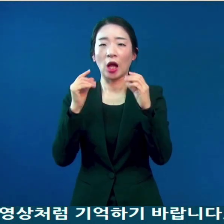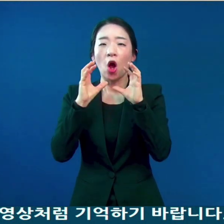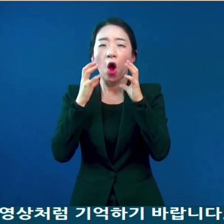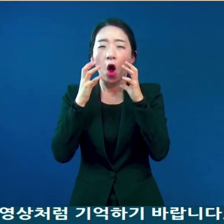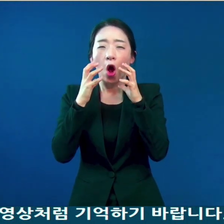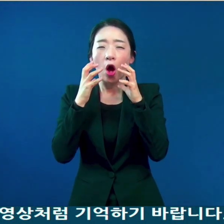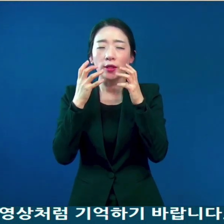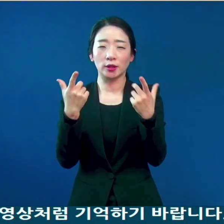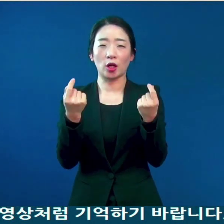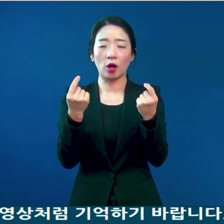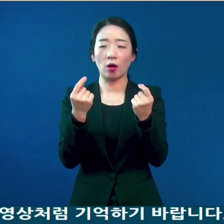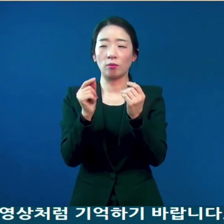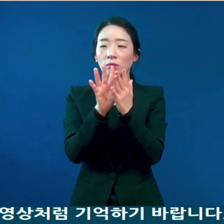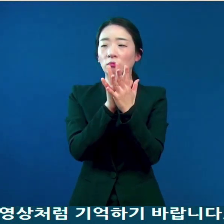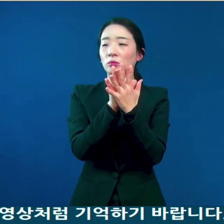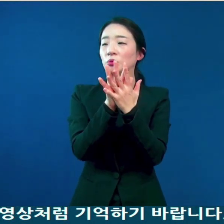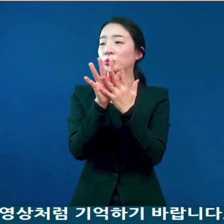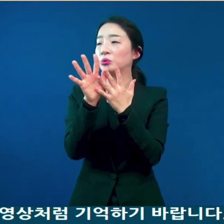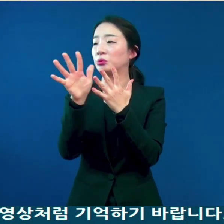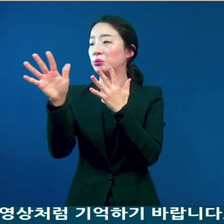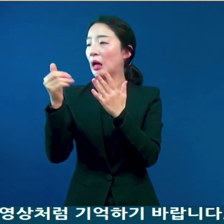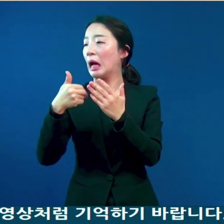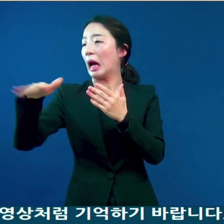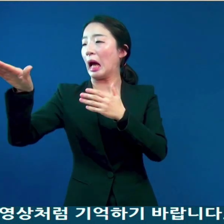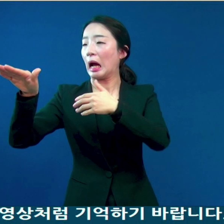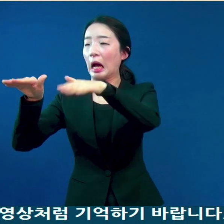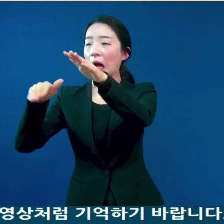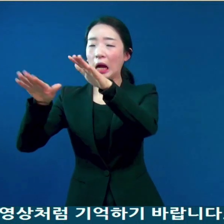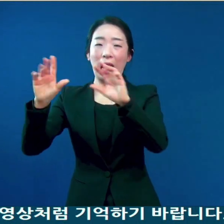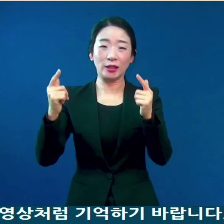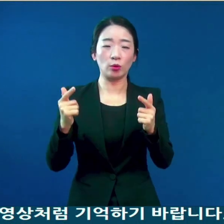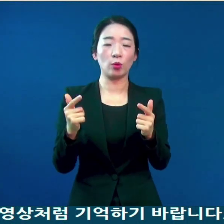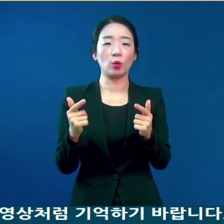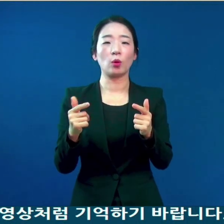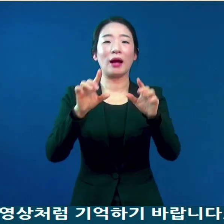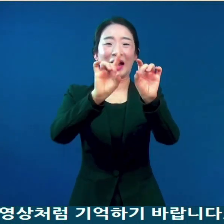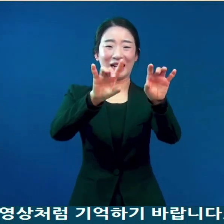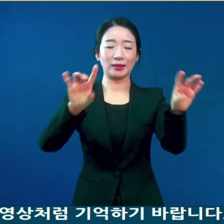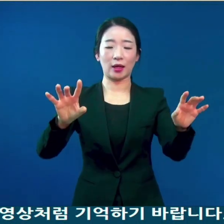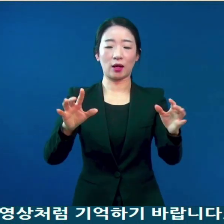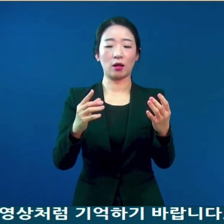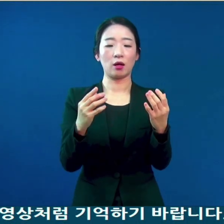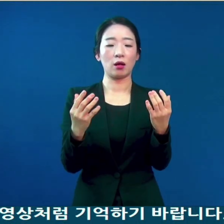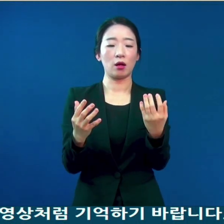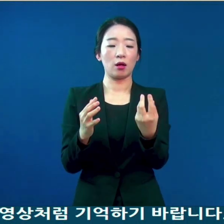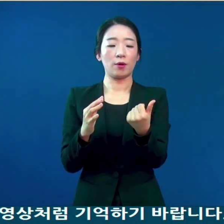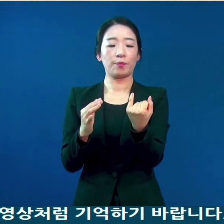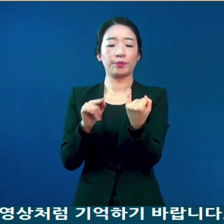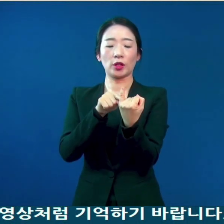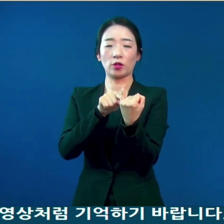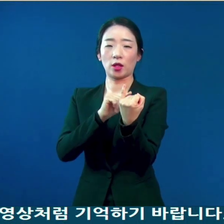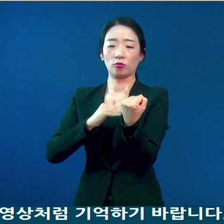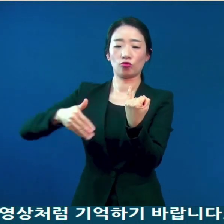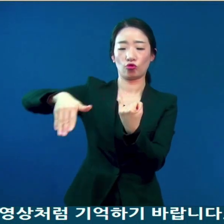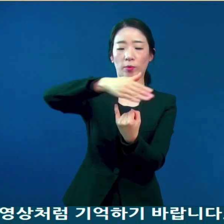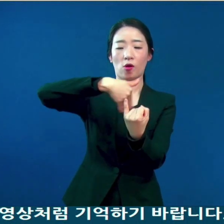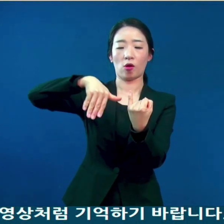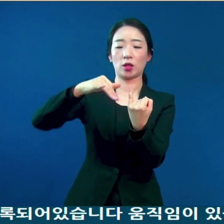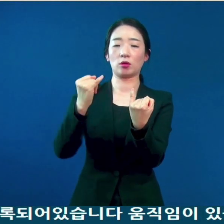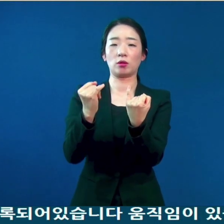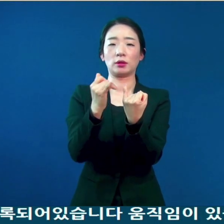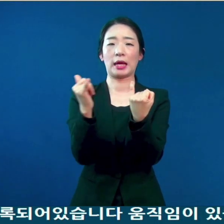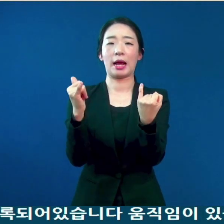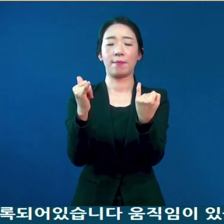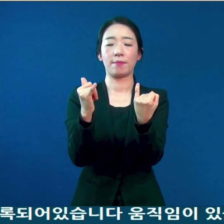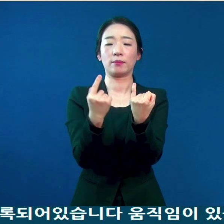질서정연하게 한 줄로 떠나는 모습이 아닙니다. 각자 한 사람씩 떠나는데, 이 떠나는 움직임 자체가 끊임없이 떠나는